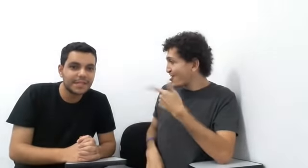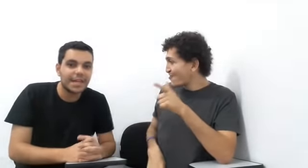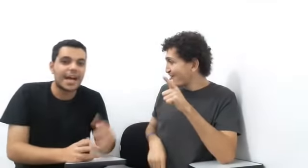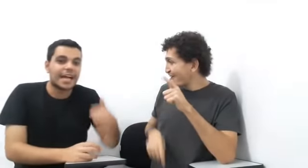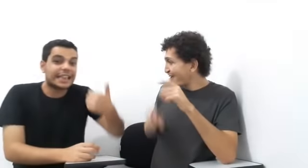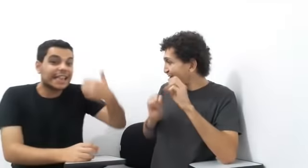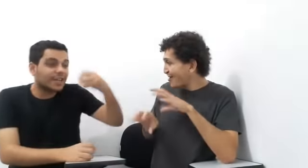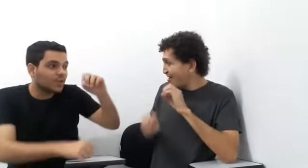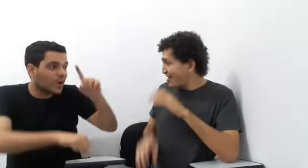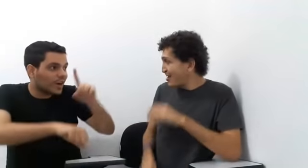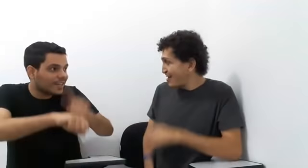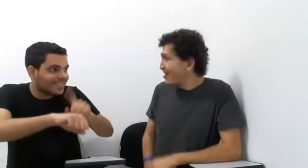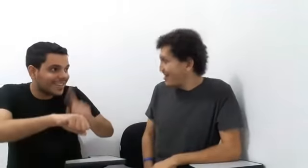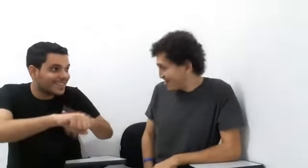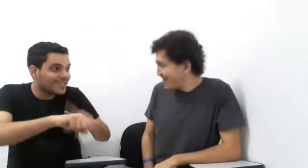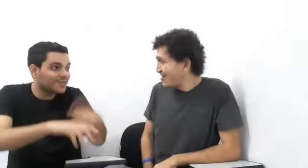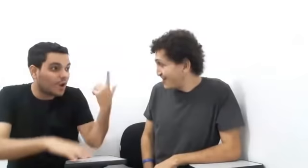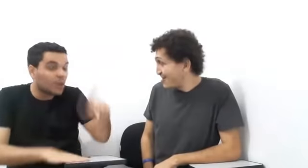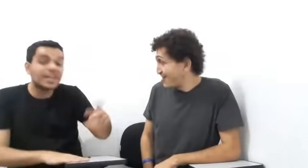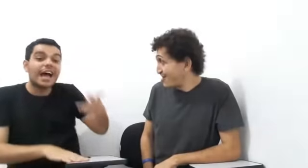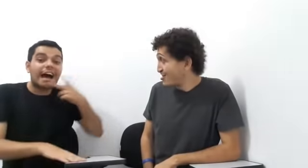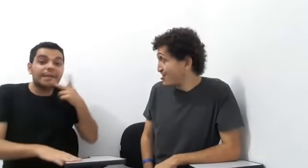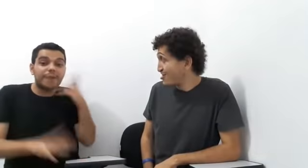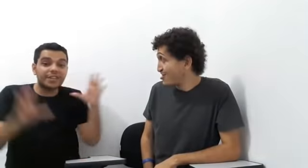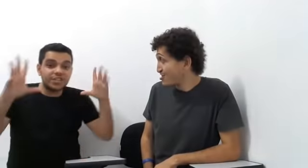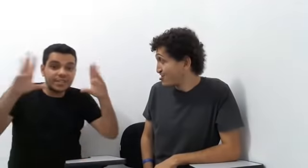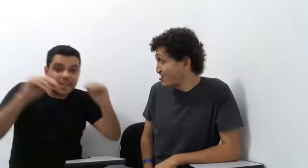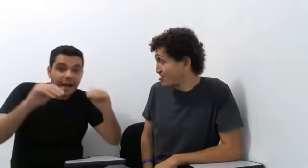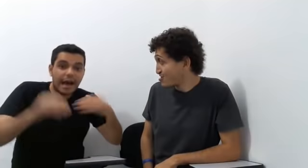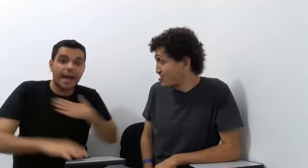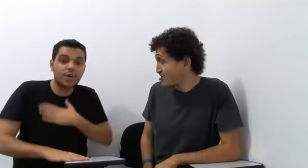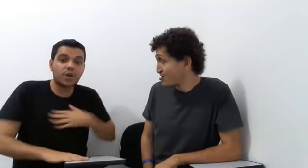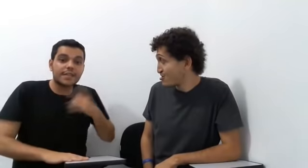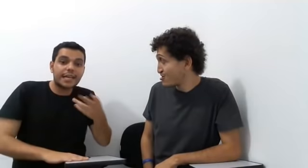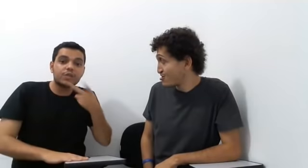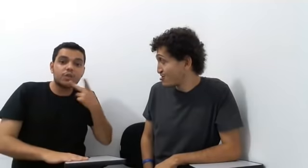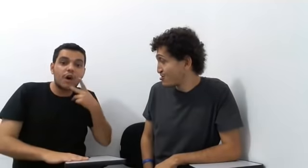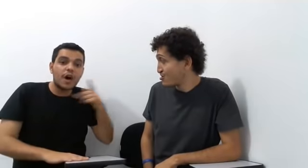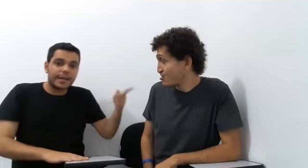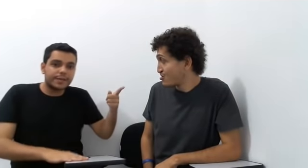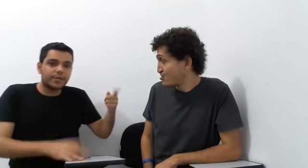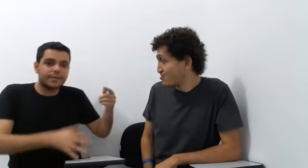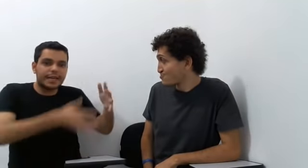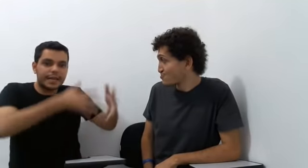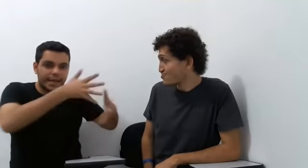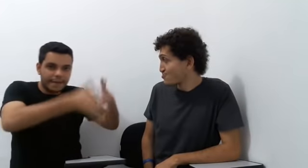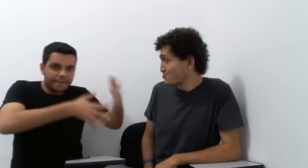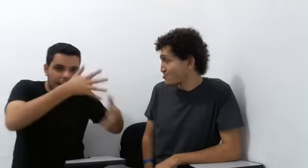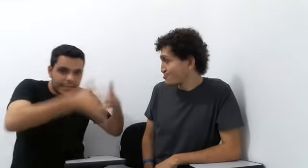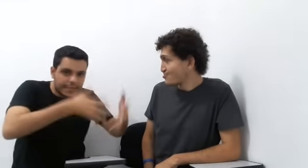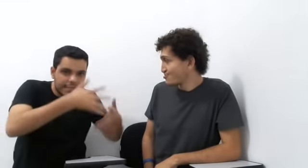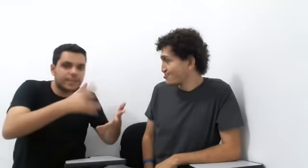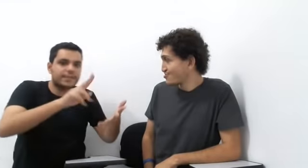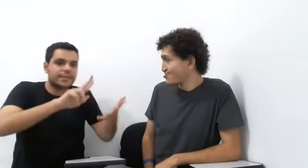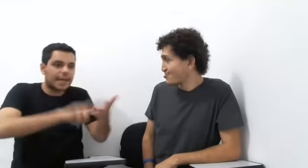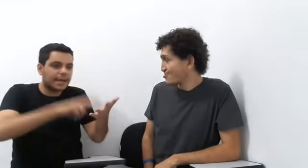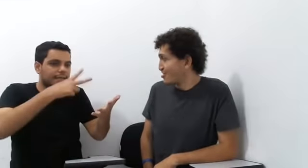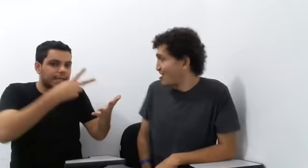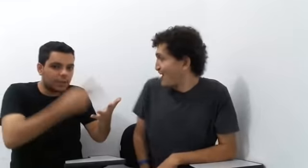outra? 10 horas, a gente volta. Aí, para a gente encerrar, eu gostaria só que você falasse em língua de sinais e eu